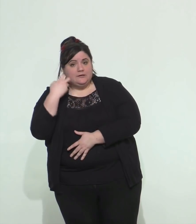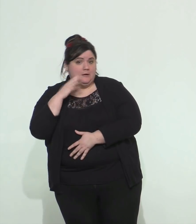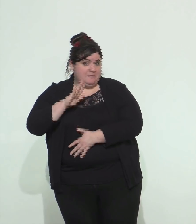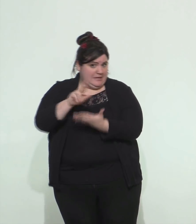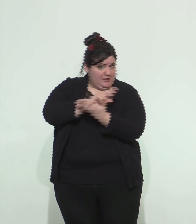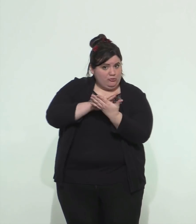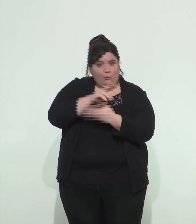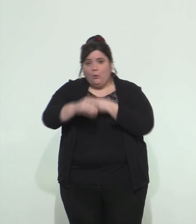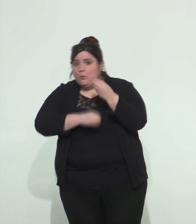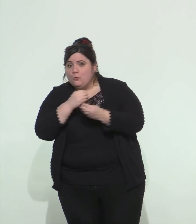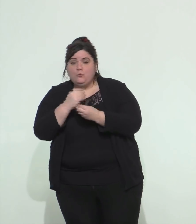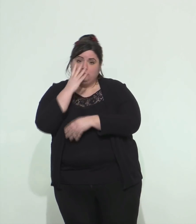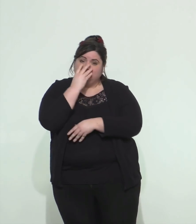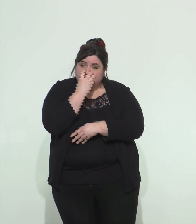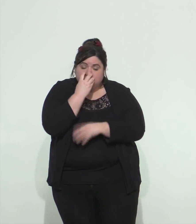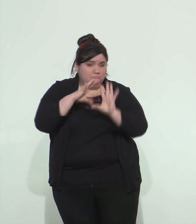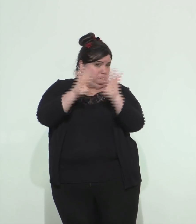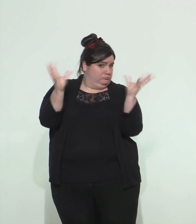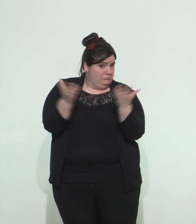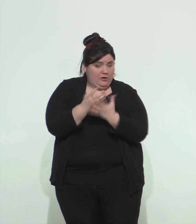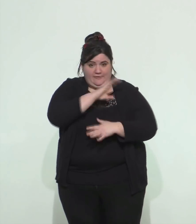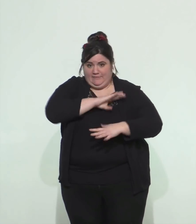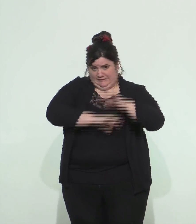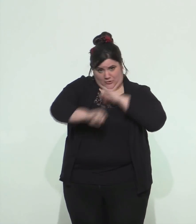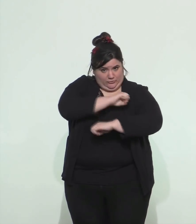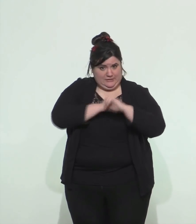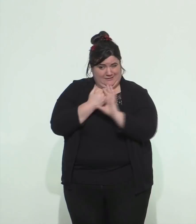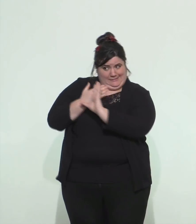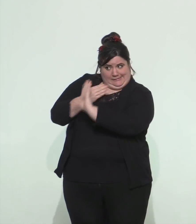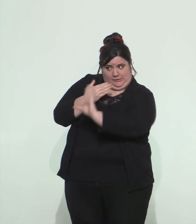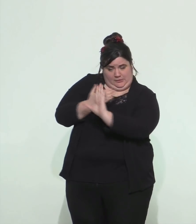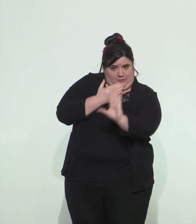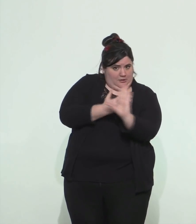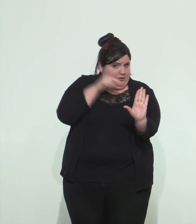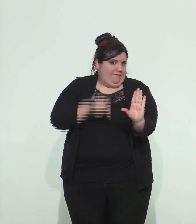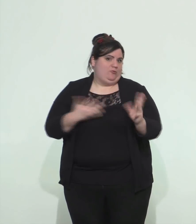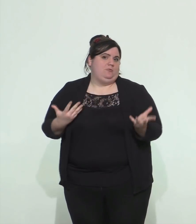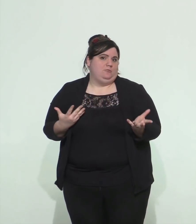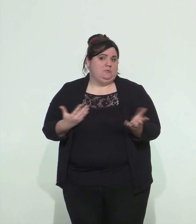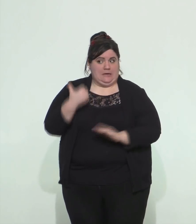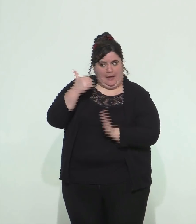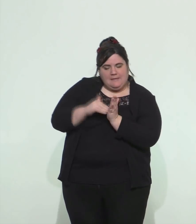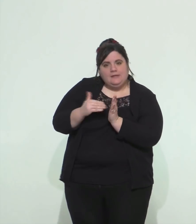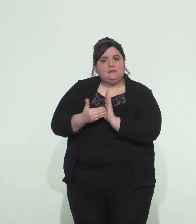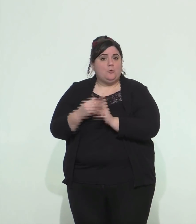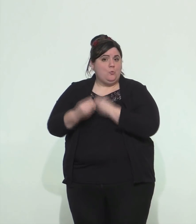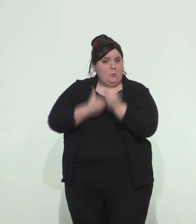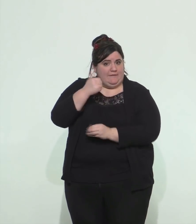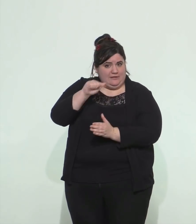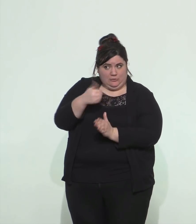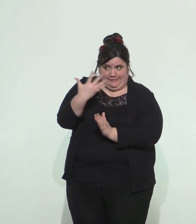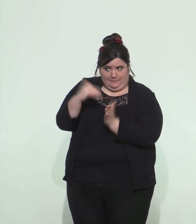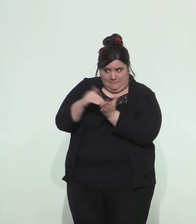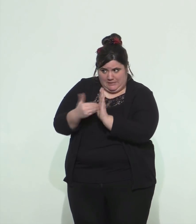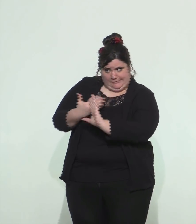parce que pour l'instant, il est vraiment important de respecter cette distance. Et donc, il faudra que l'on tienne compte potentiellement de